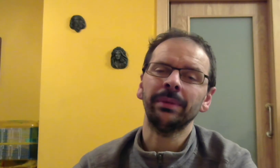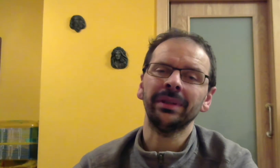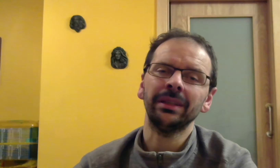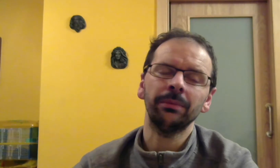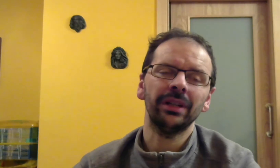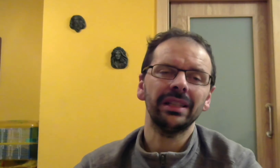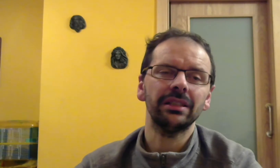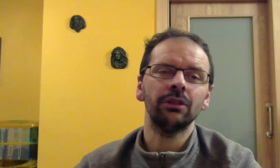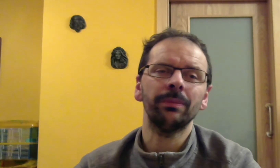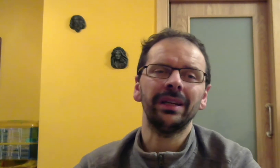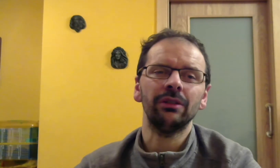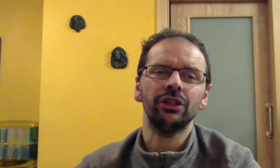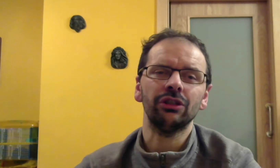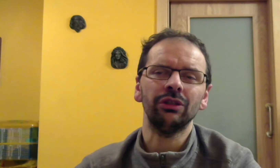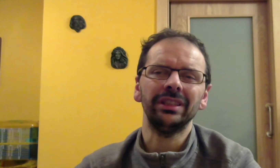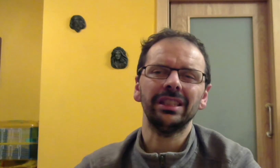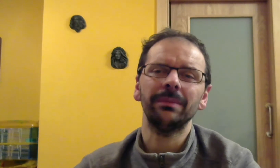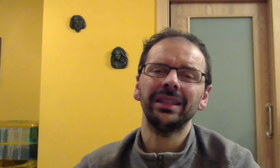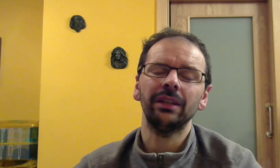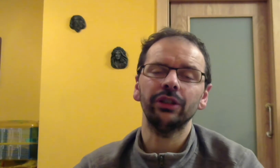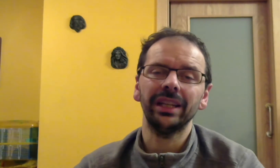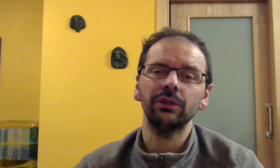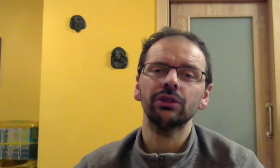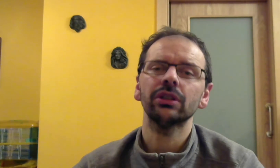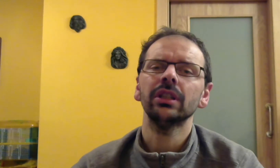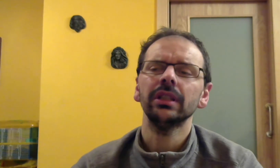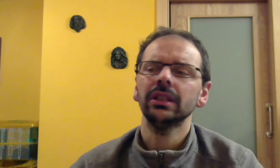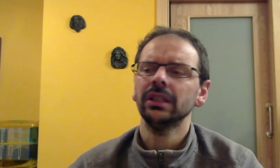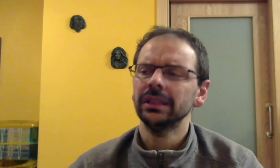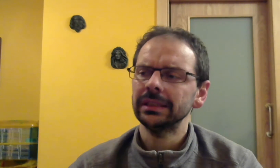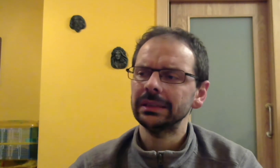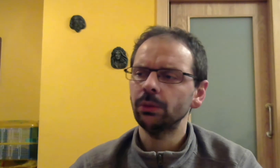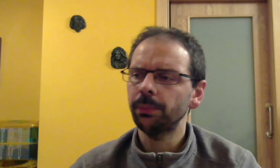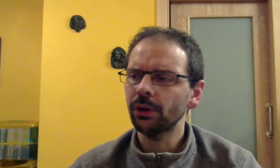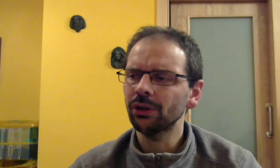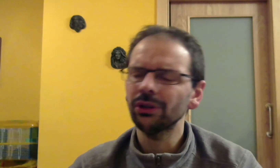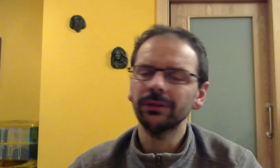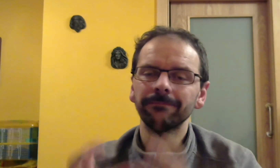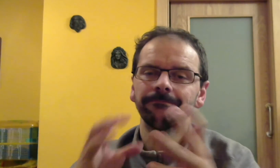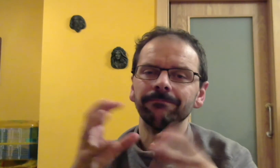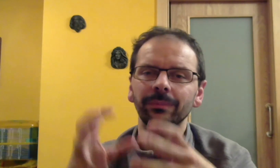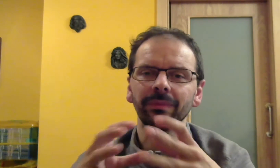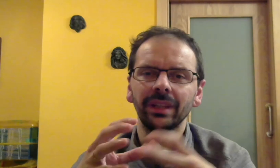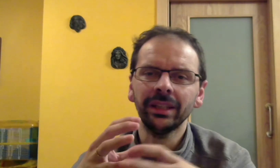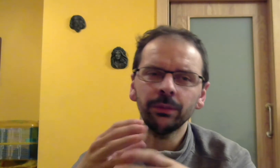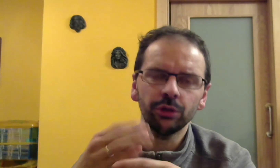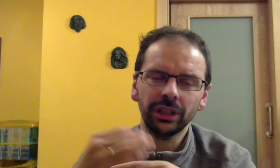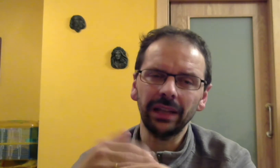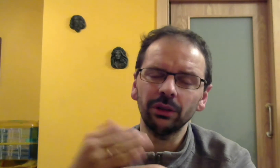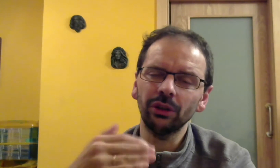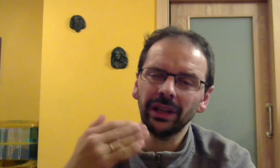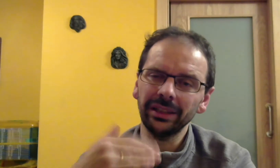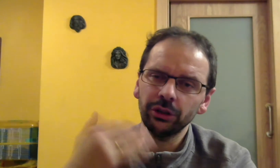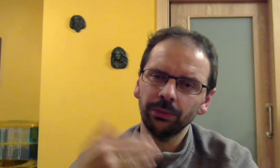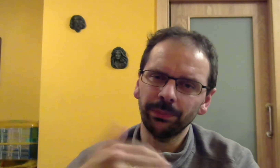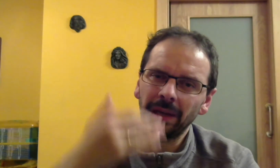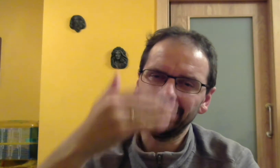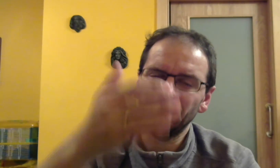primera temporada, sino para los escondites mandalorianos, un poco ir buscando lo que ha dicho a través